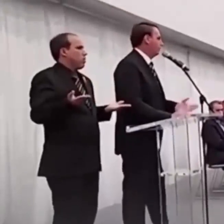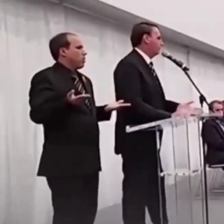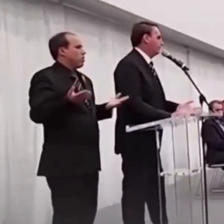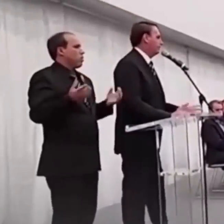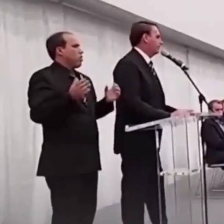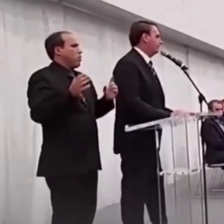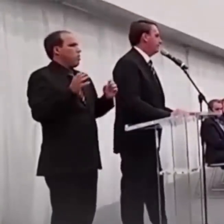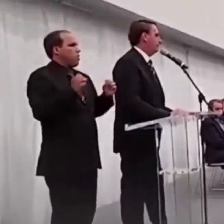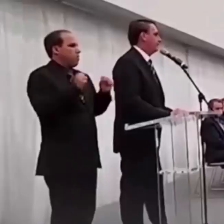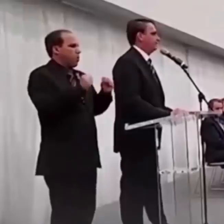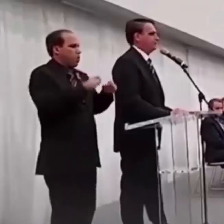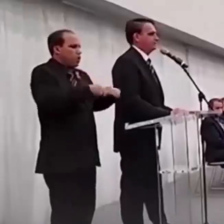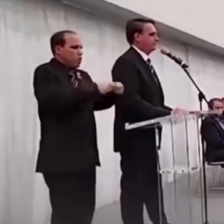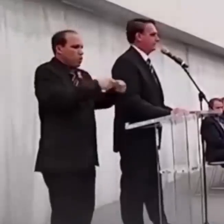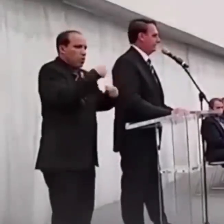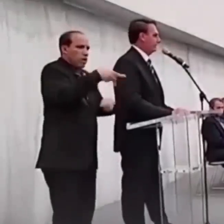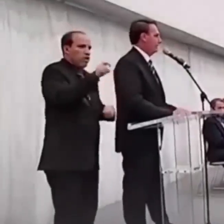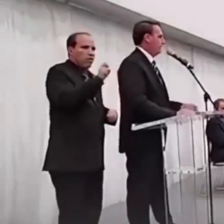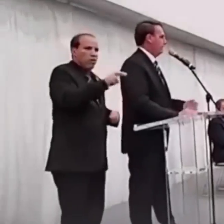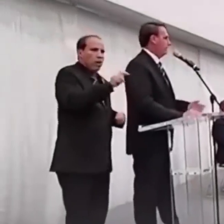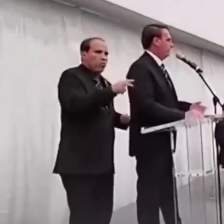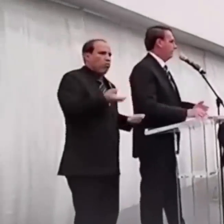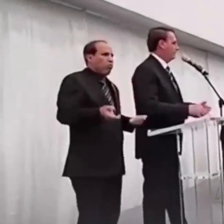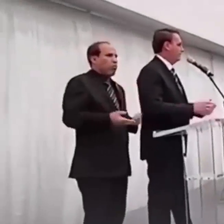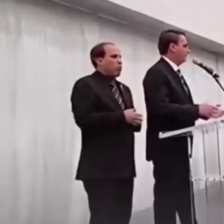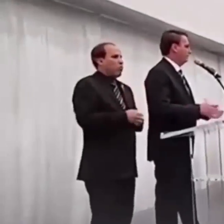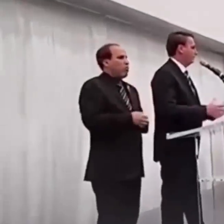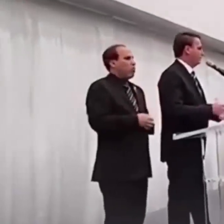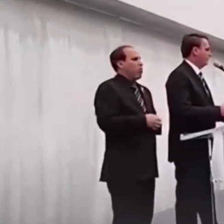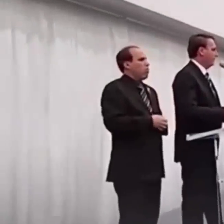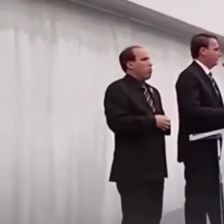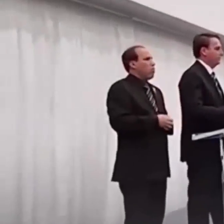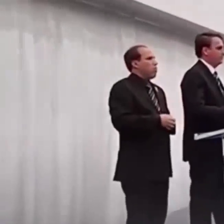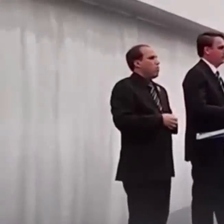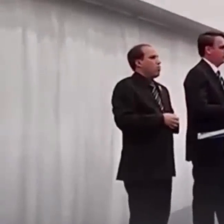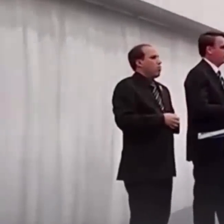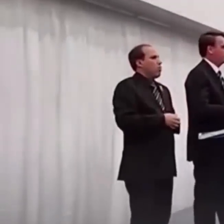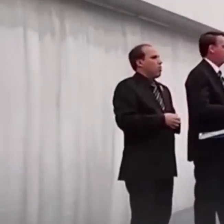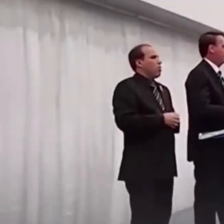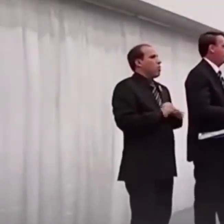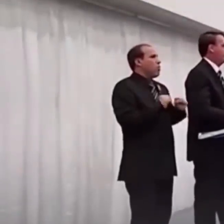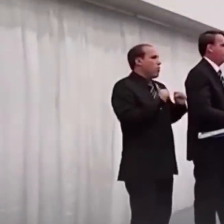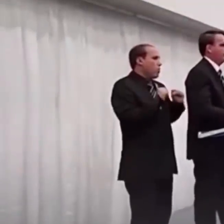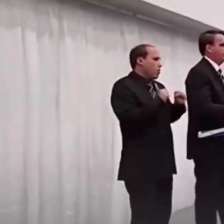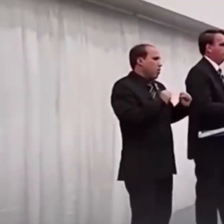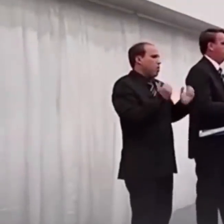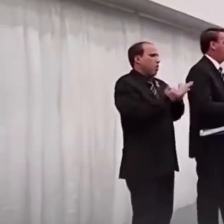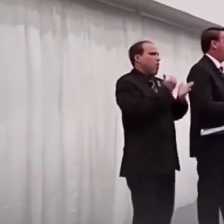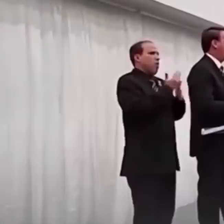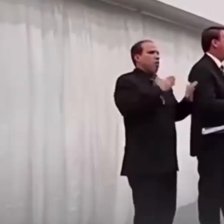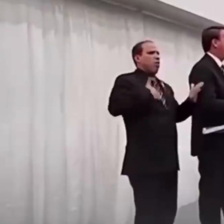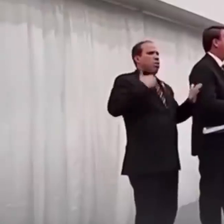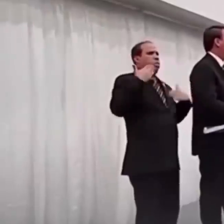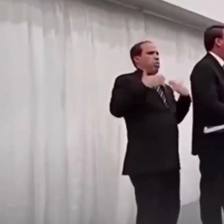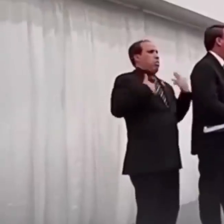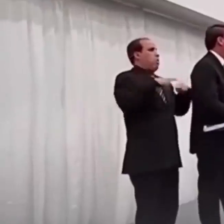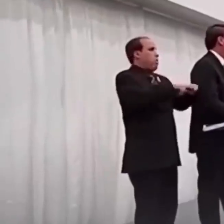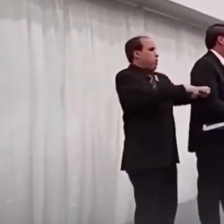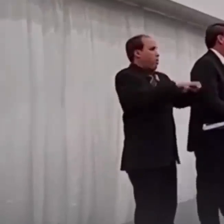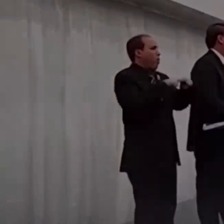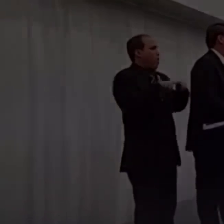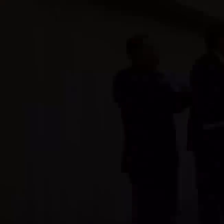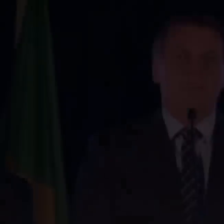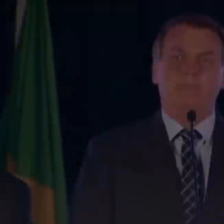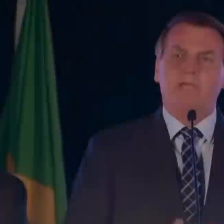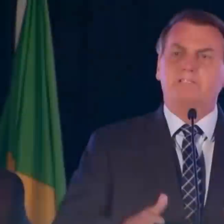destruidor desse vírus, certo? Então, talvez esteja sendo potencializado até por questões